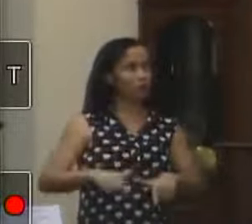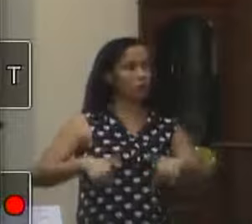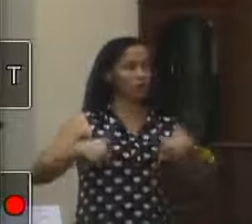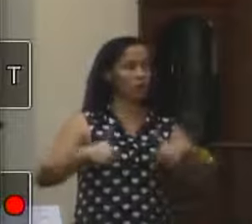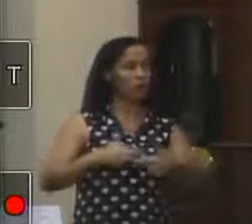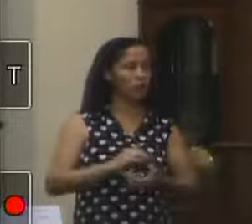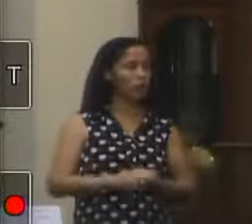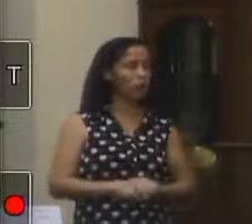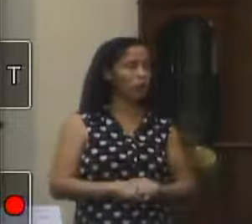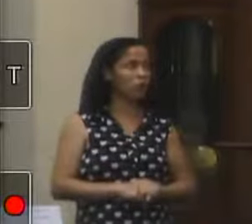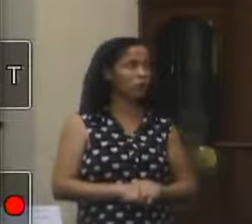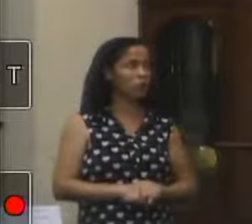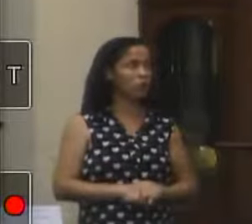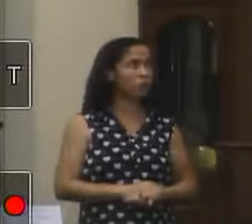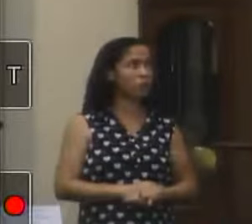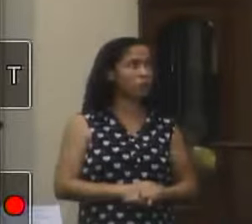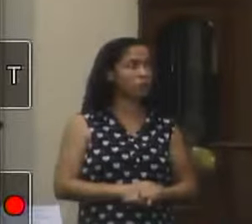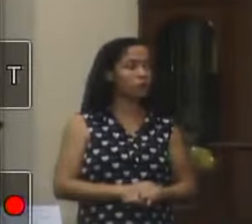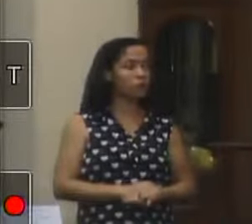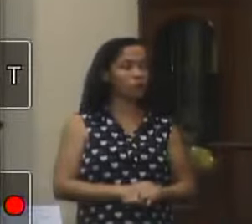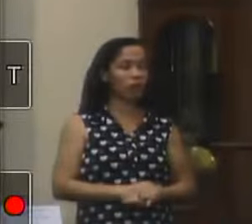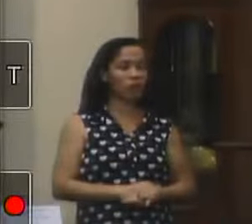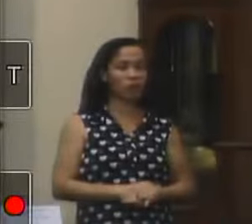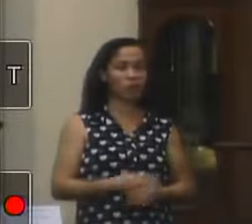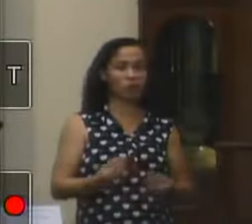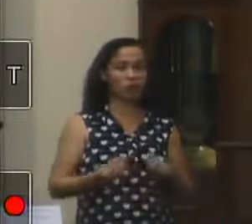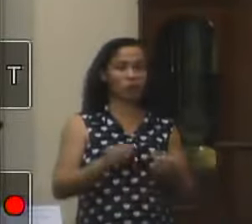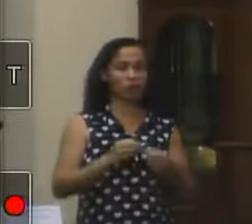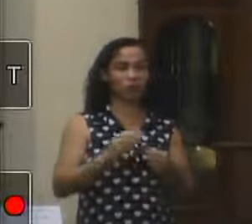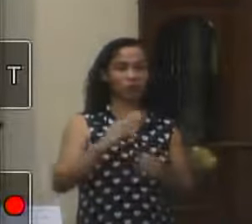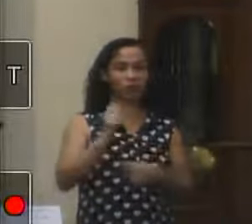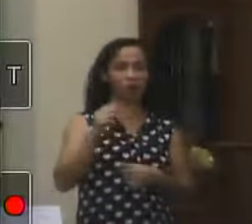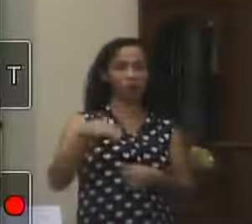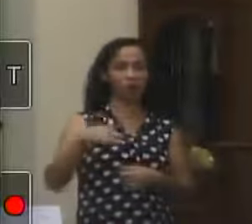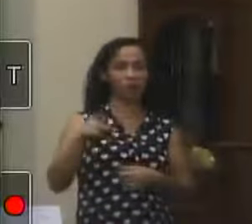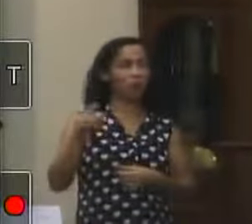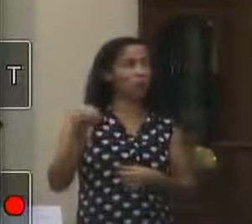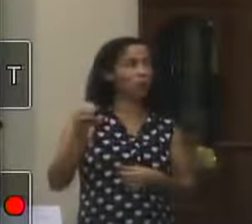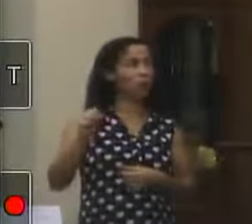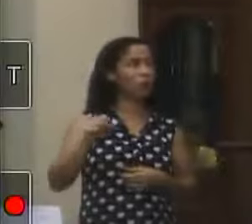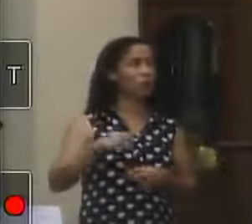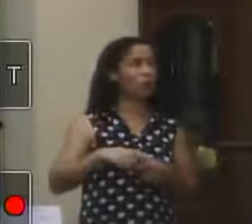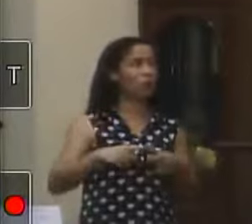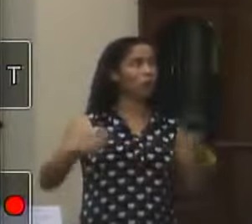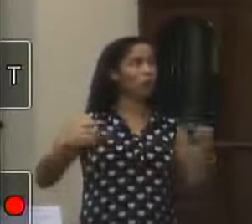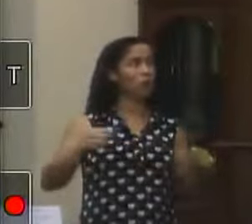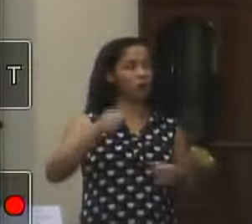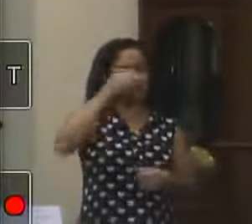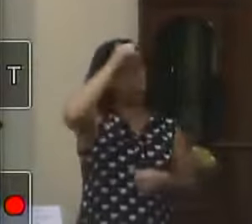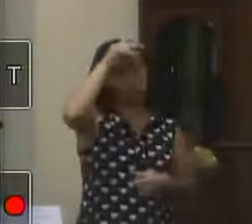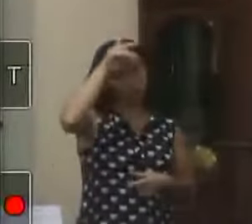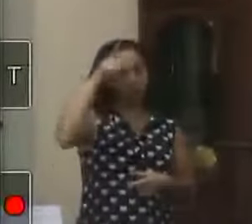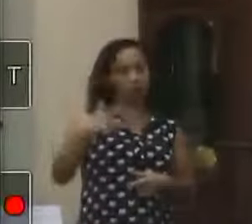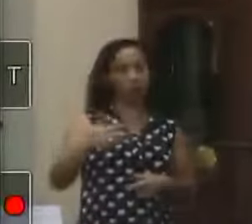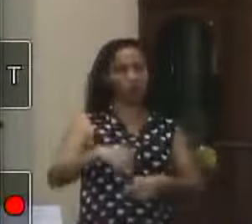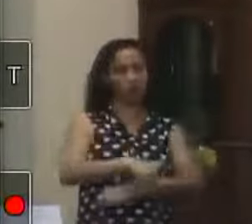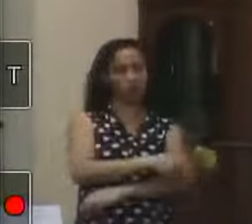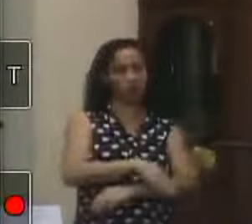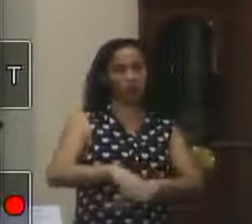porque você vê, Campos é o maior município, mas Campos tem, não tem 200 quilômetros de estrada